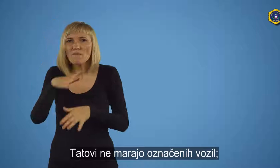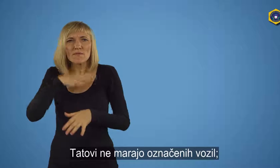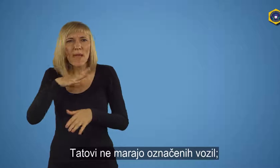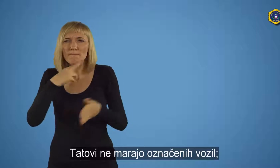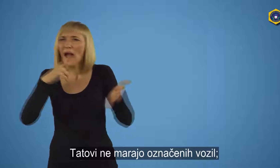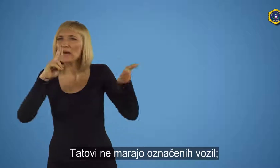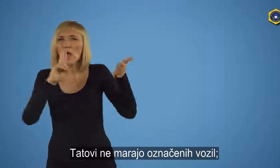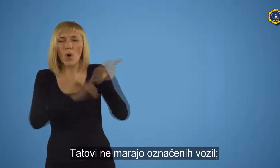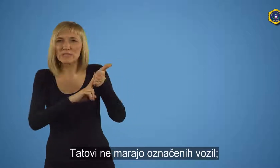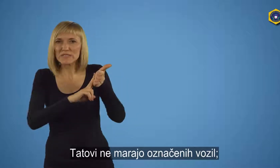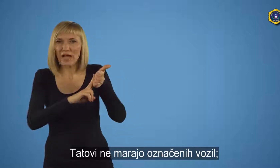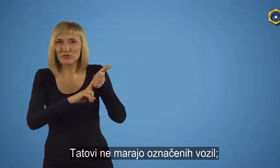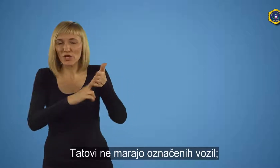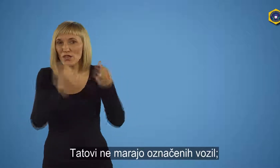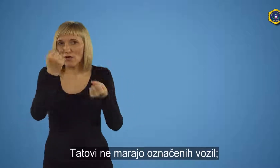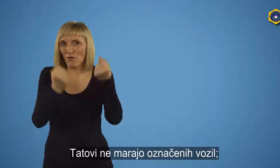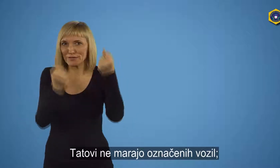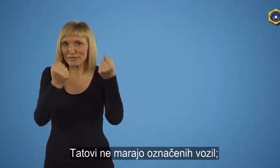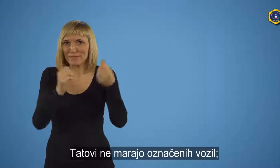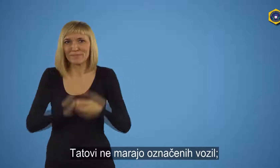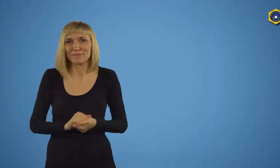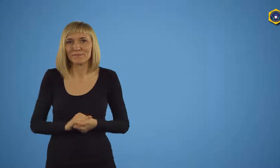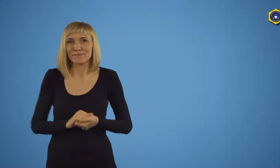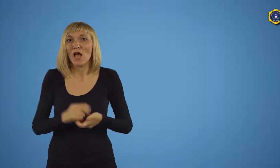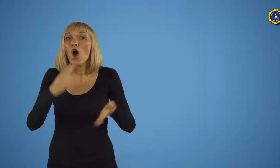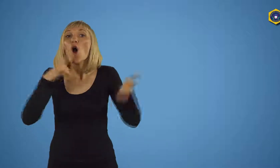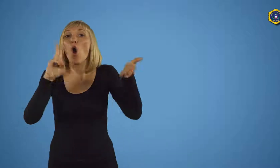Tatovi ne marajo označenih vozil.